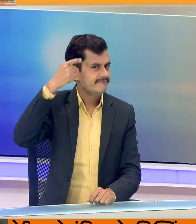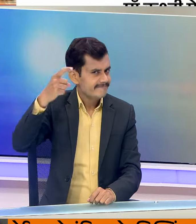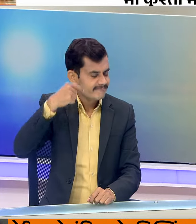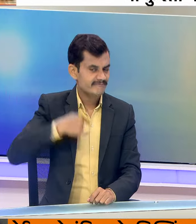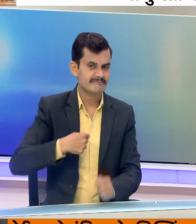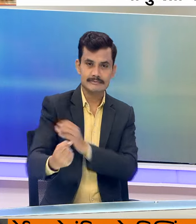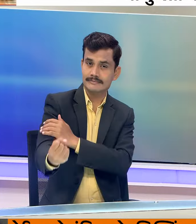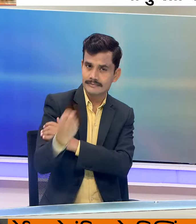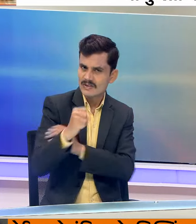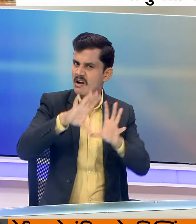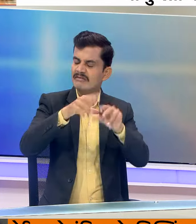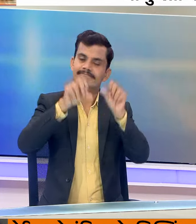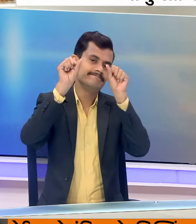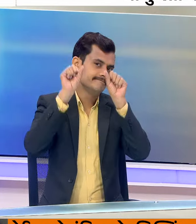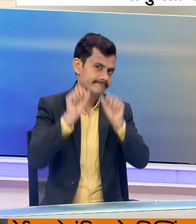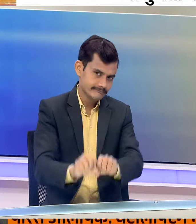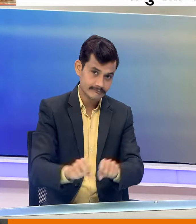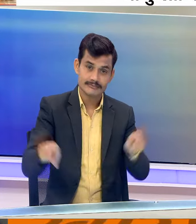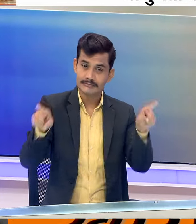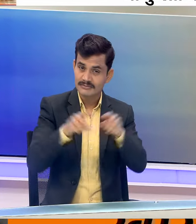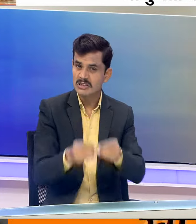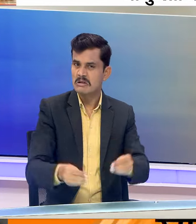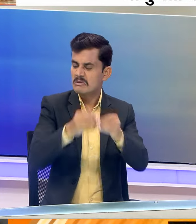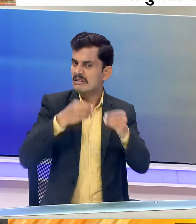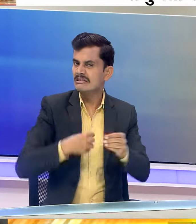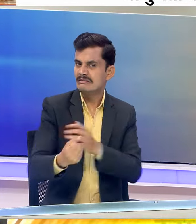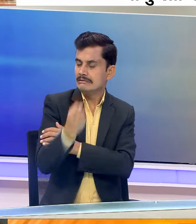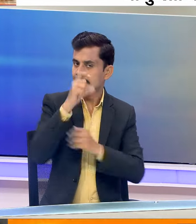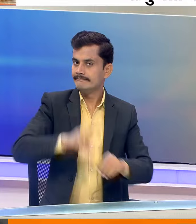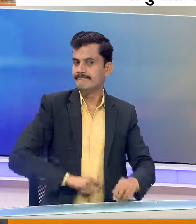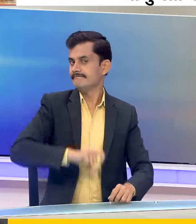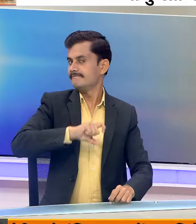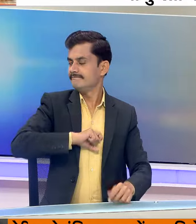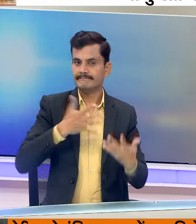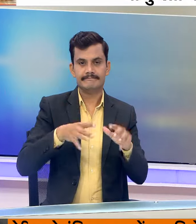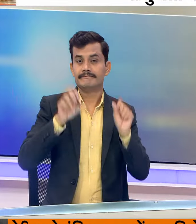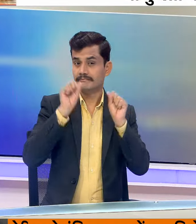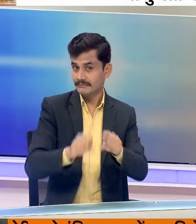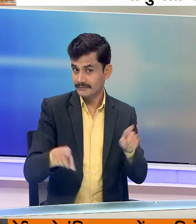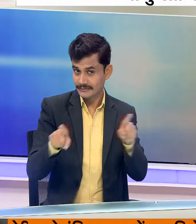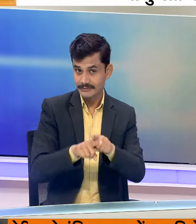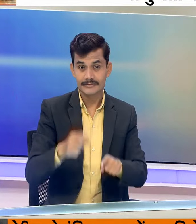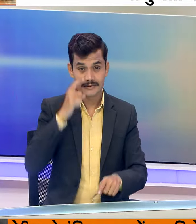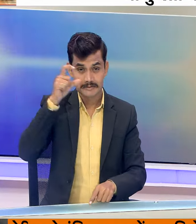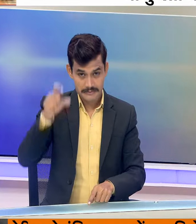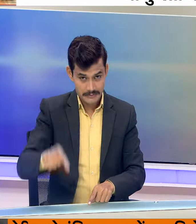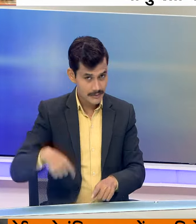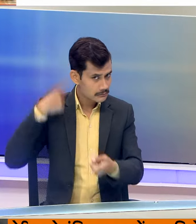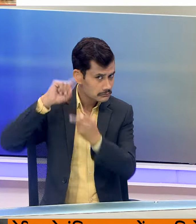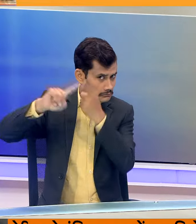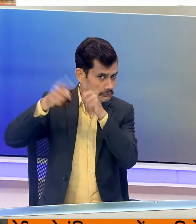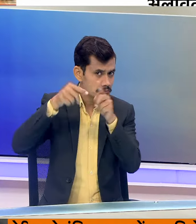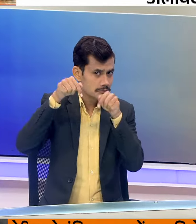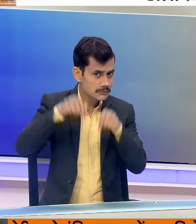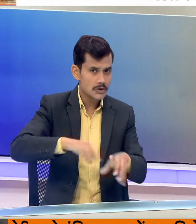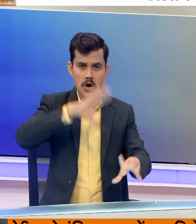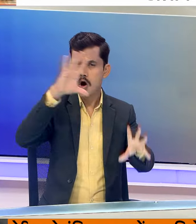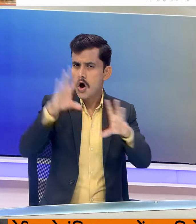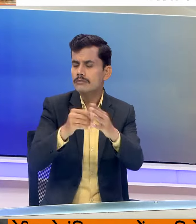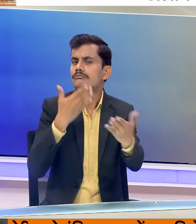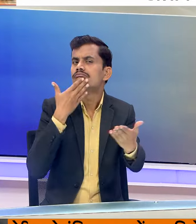मेरी हिम्मत टूट चुकी है, इससे ज्यादा ताकत नहीं रही। अब विनेश ने अपने अब तक के सफर के लिए